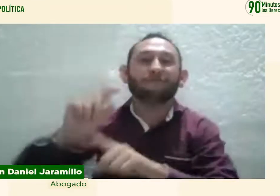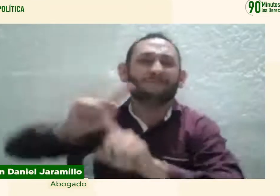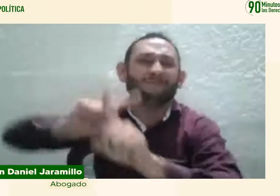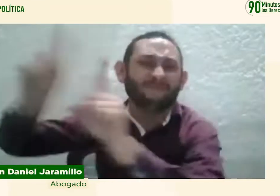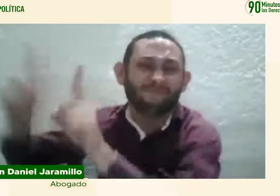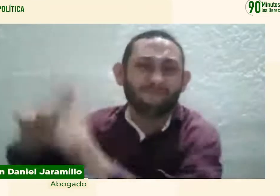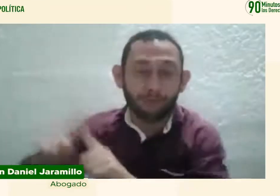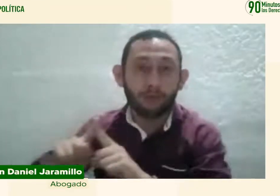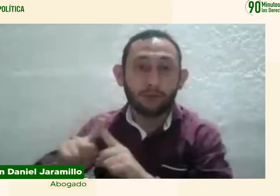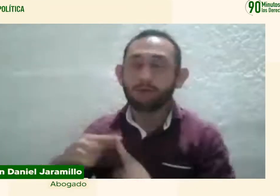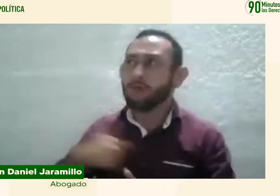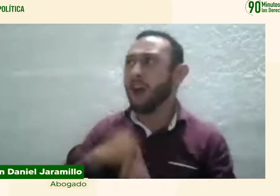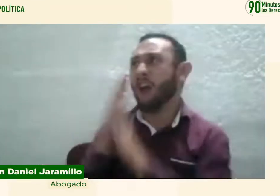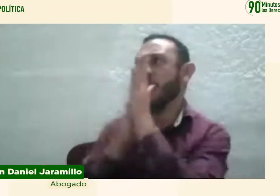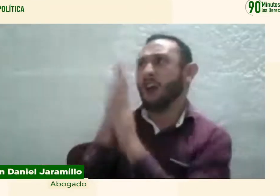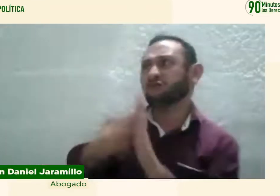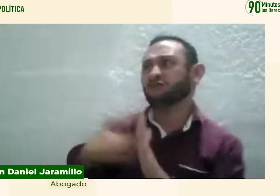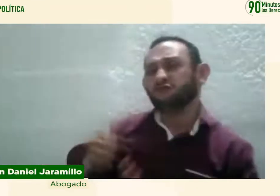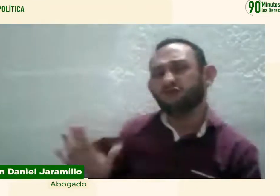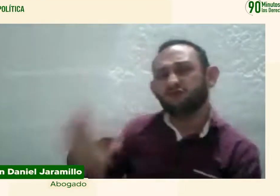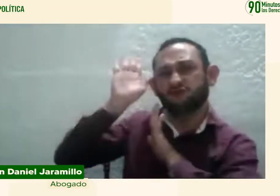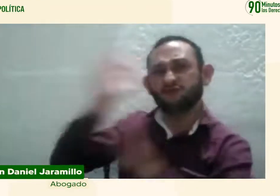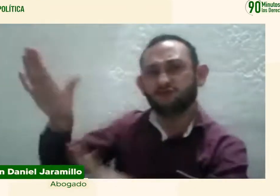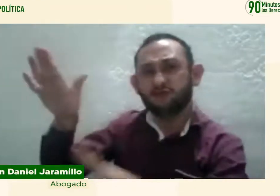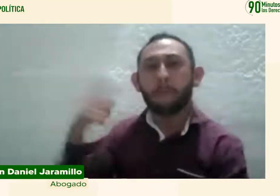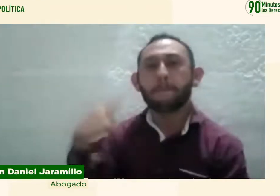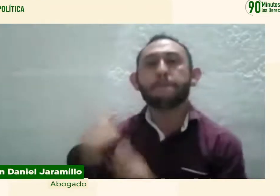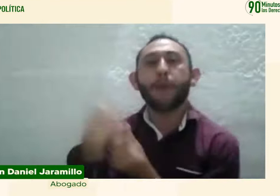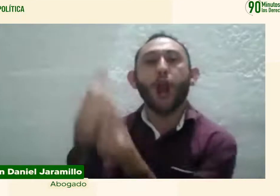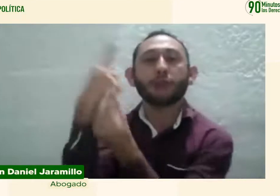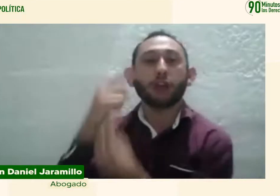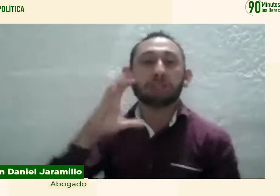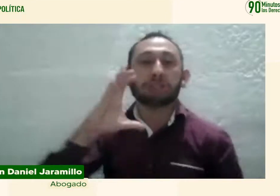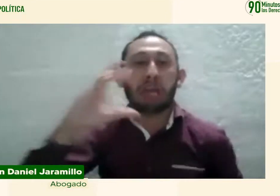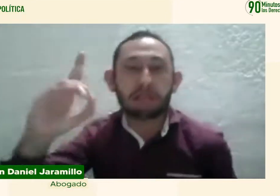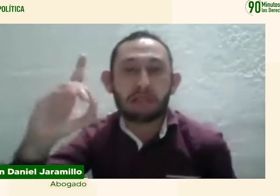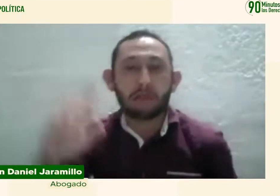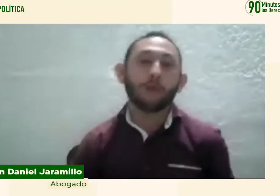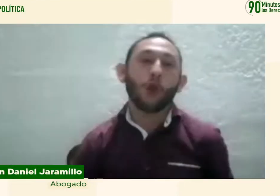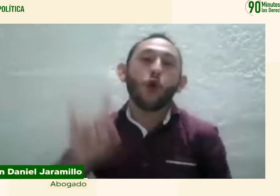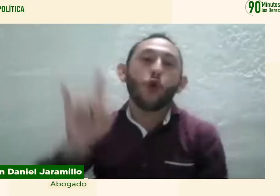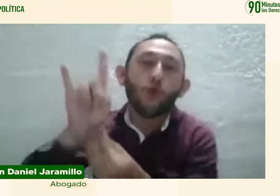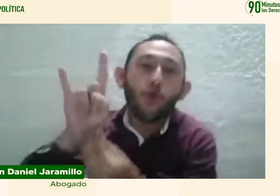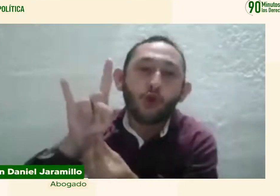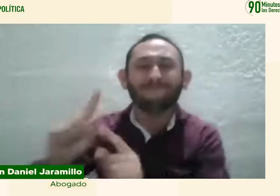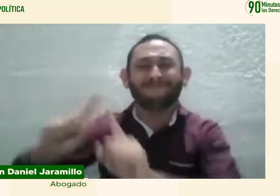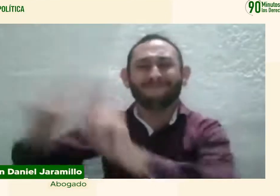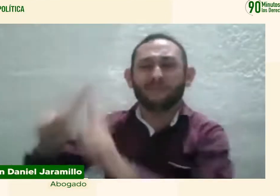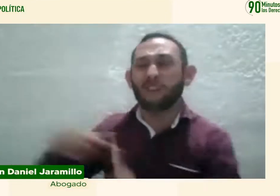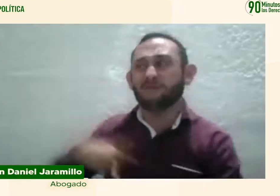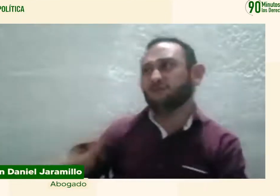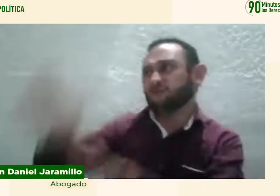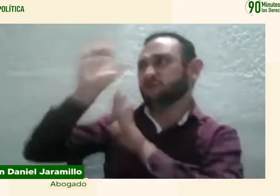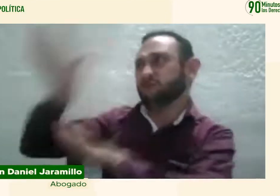que tener una postura hacia una sola persona y no soy si de pronto estamos